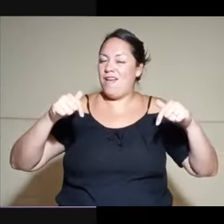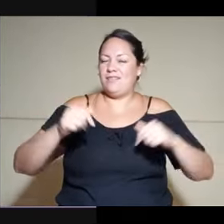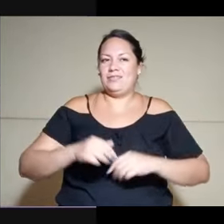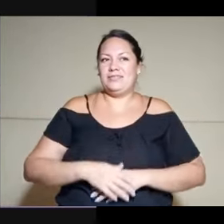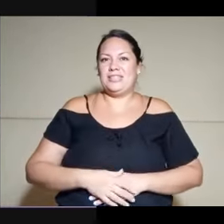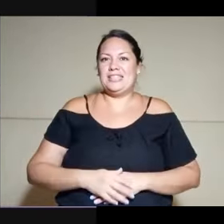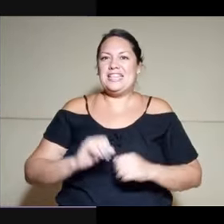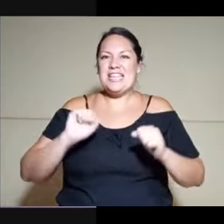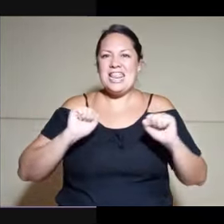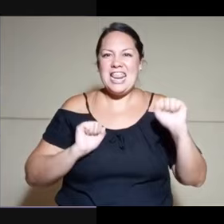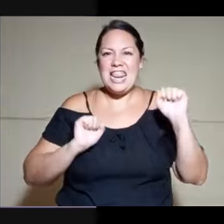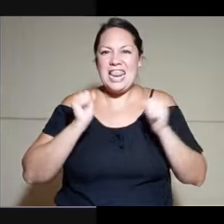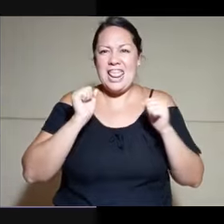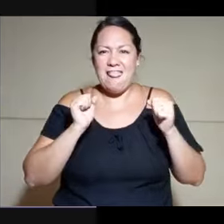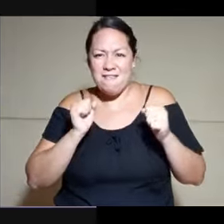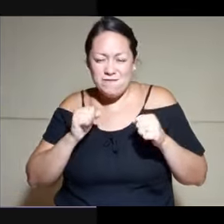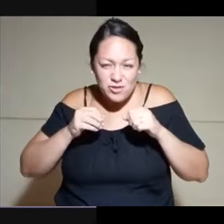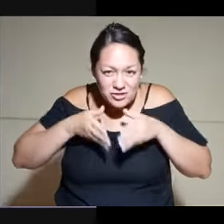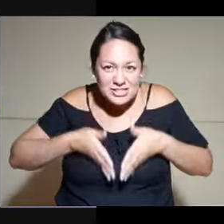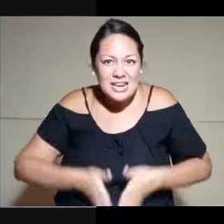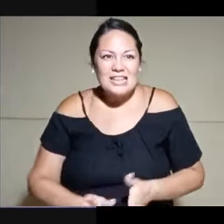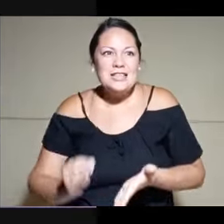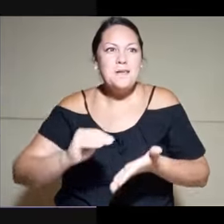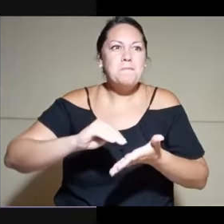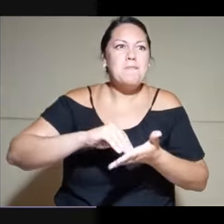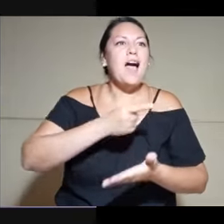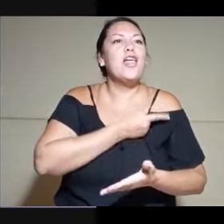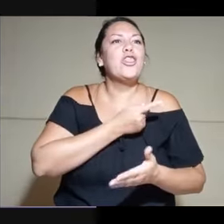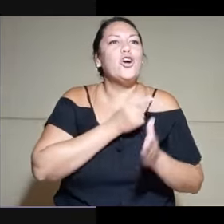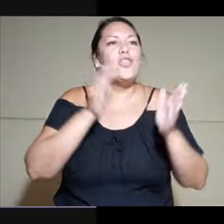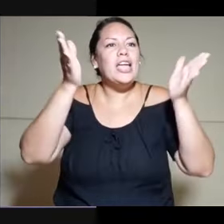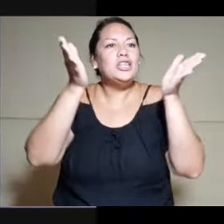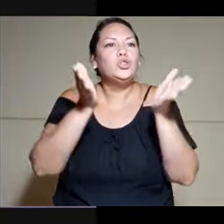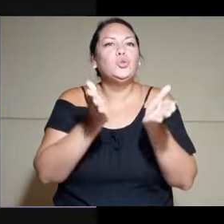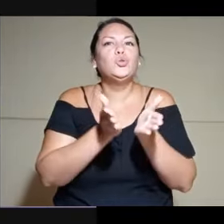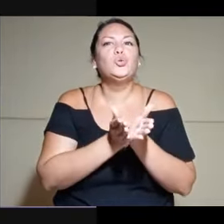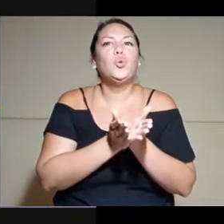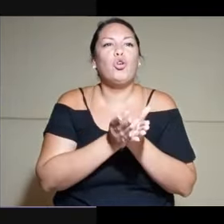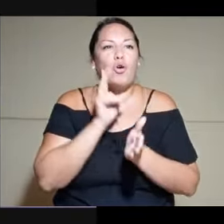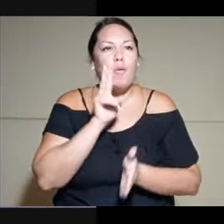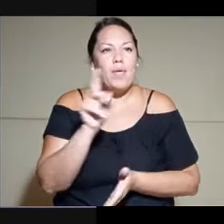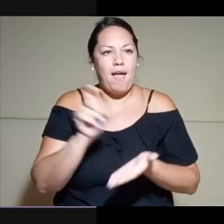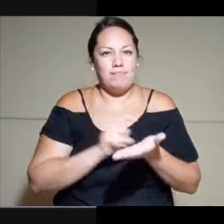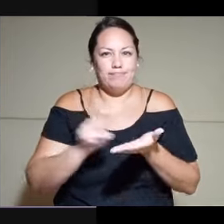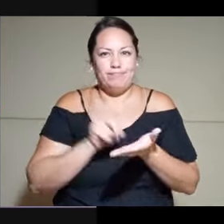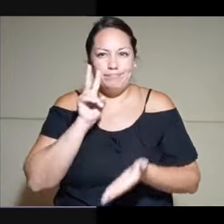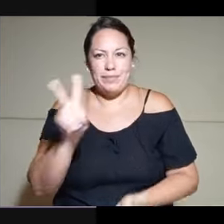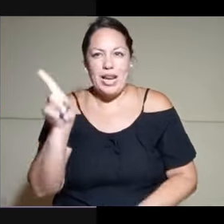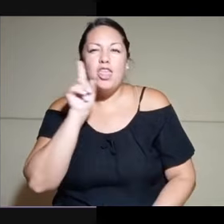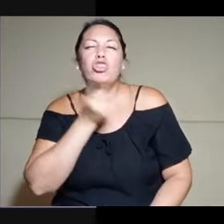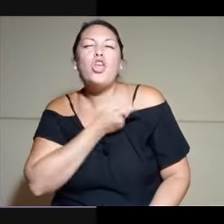nacen de la protuberancia, vimos los que nacen del bulbo, pero yo ahora les digo que hay 3 nervios que nacen, fíjense el